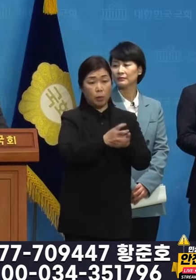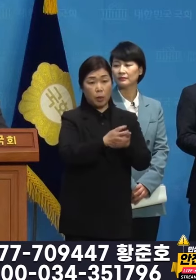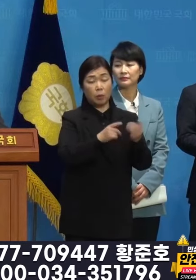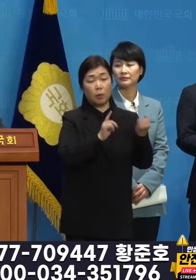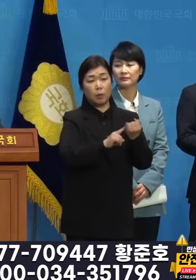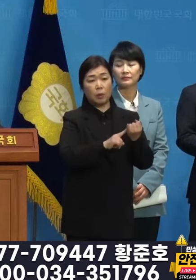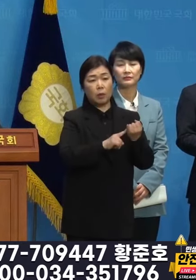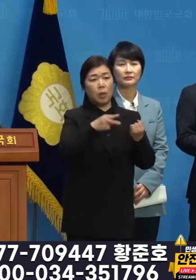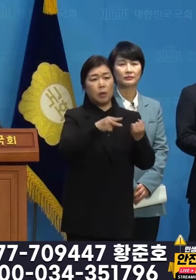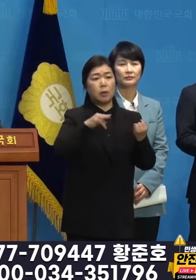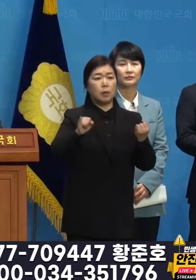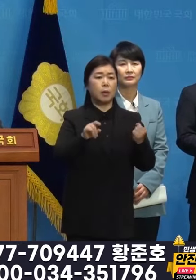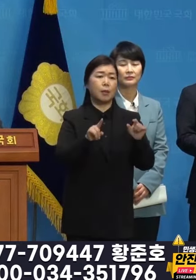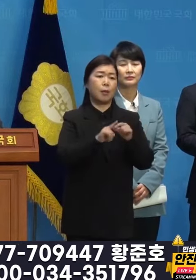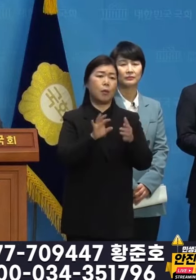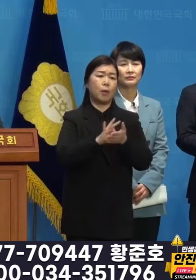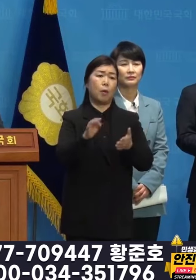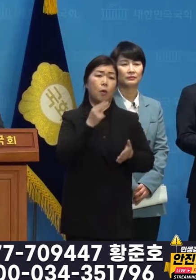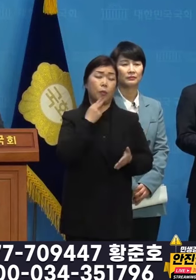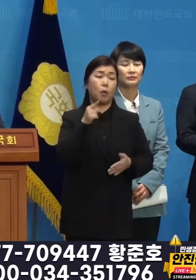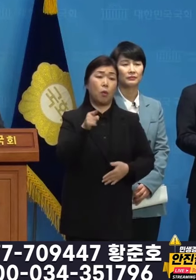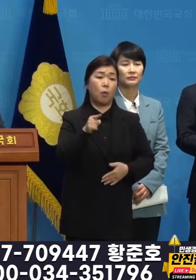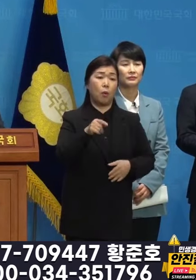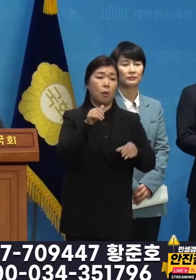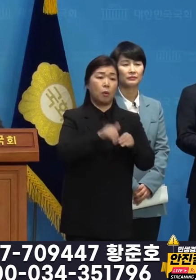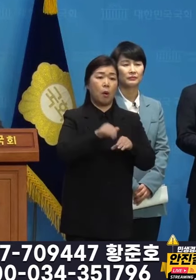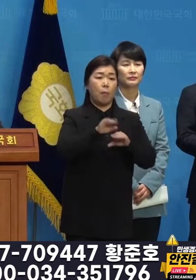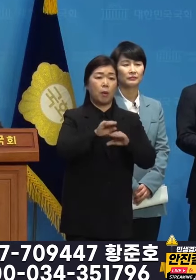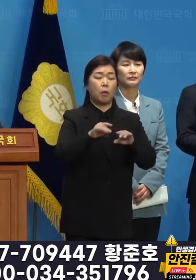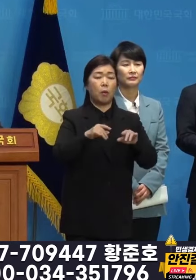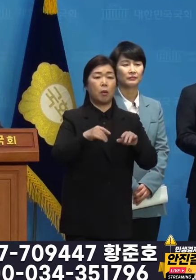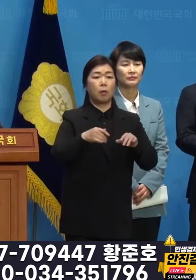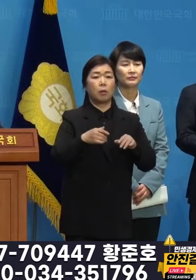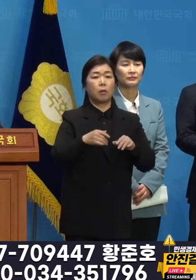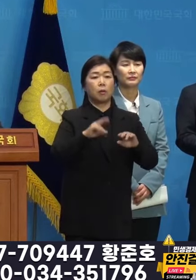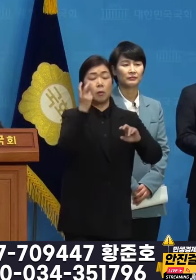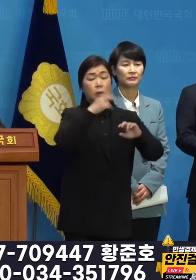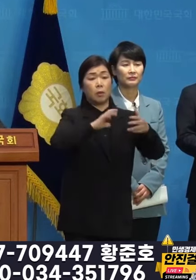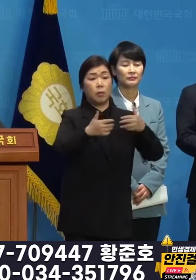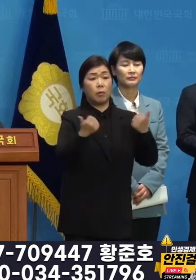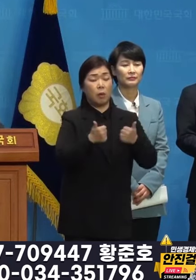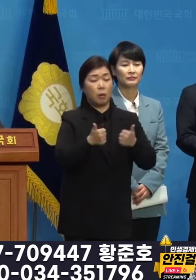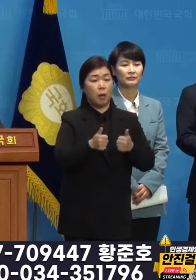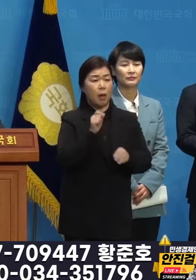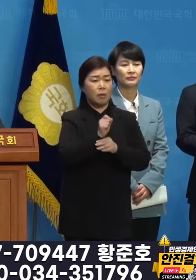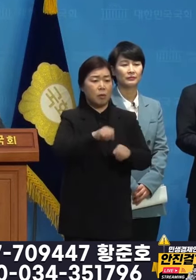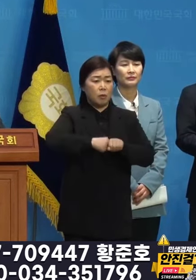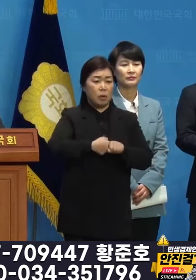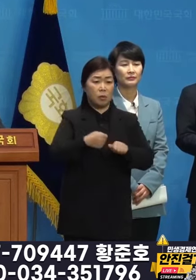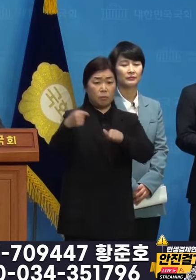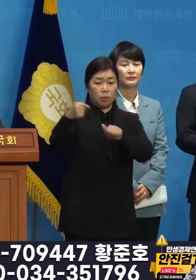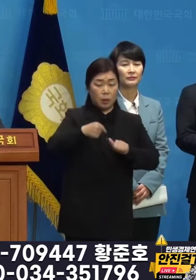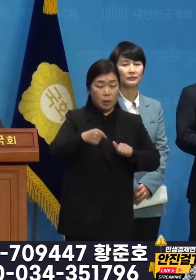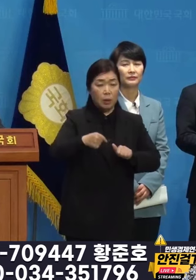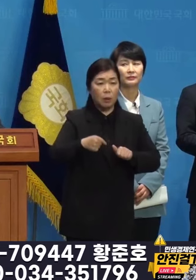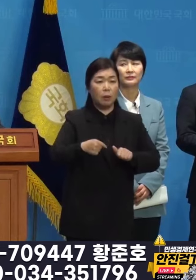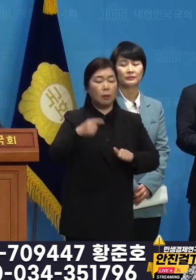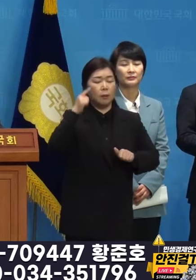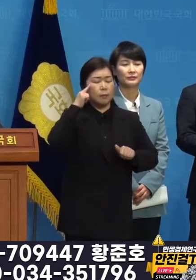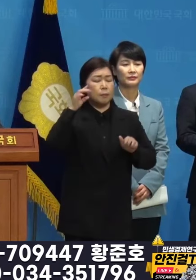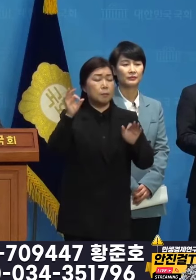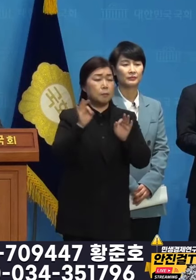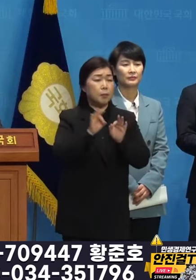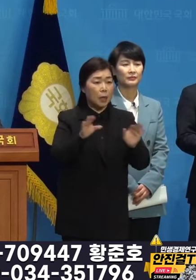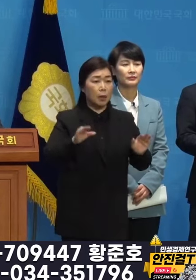실 안 썼다고 어 선거방송 심의위원회가 행정제재를 강행한 황당한 일이 있었죠 정말 다른 나라 사람들이 알면